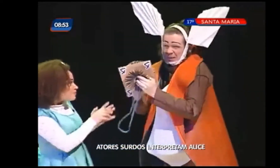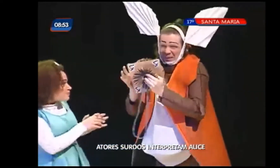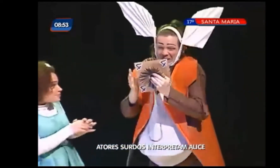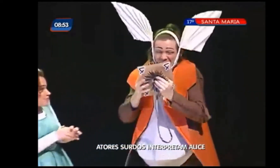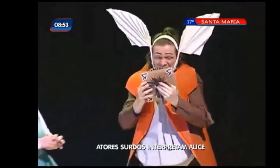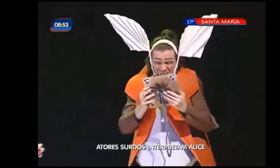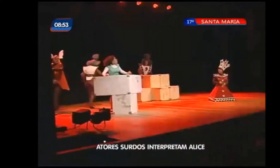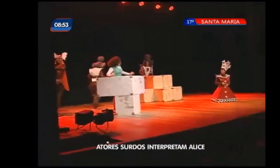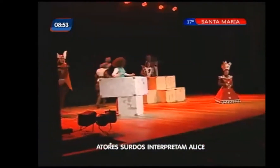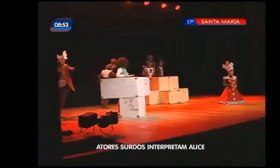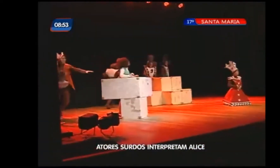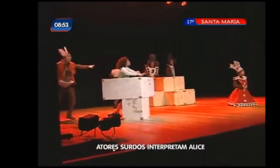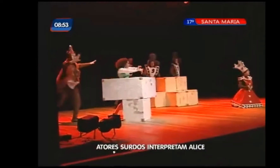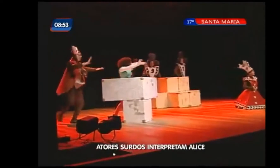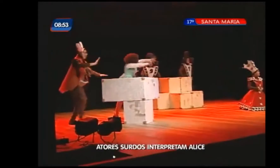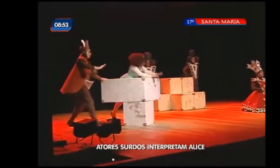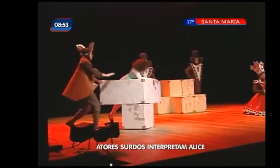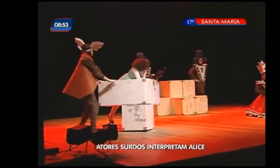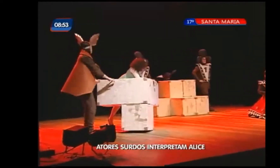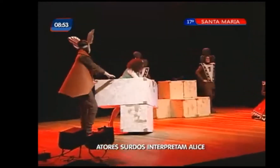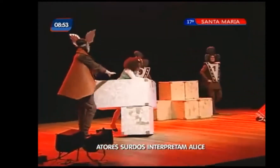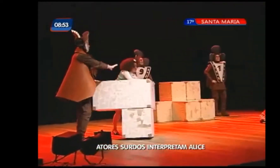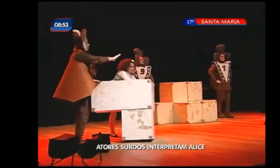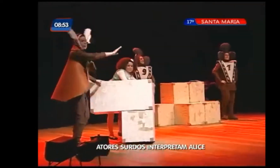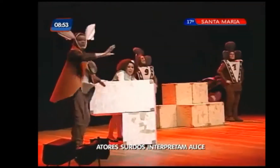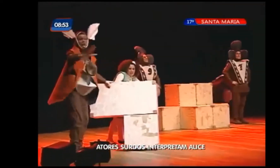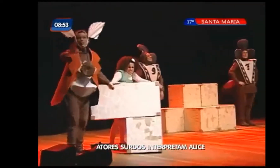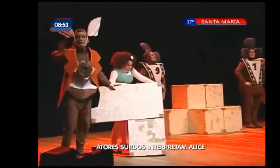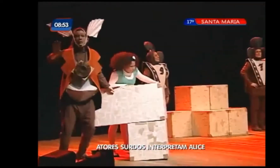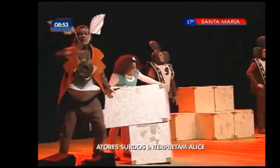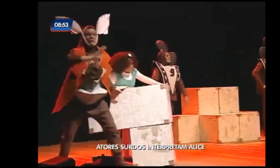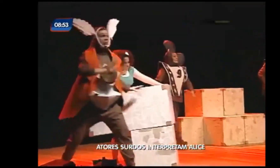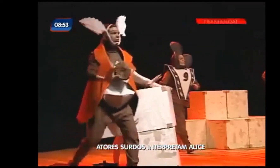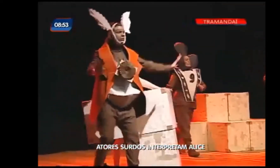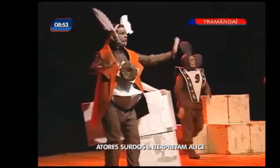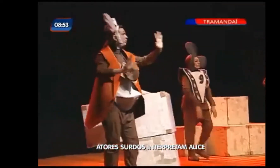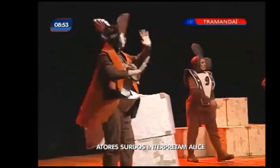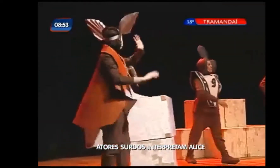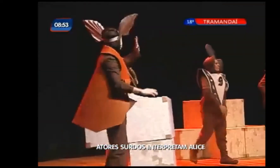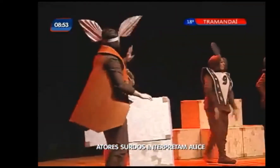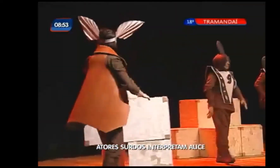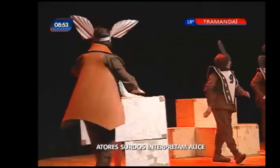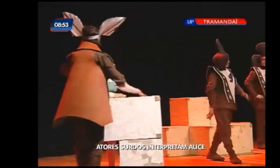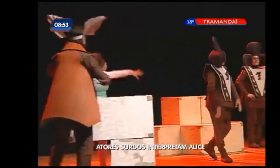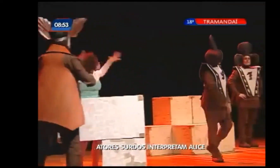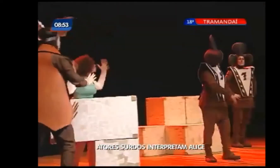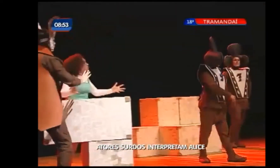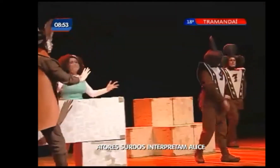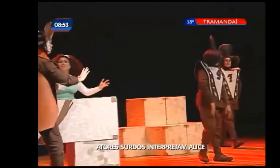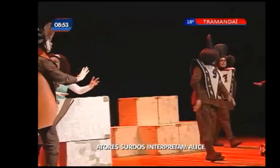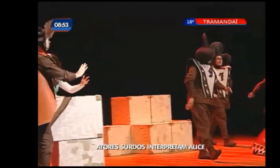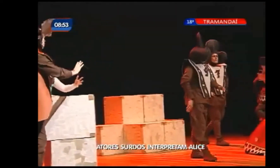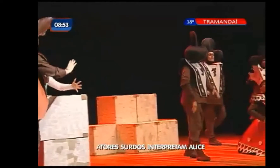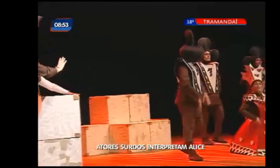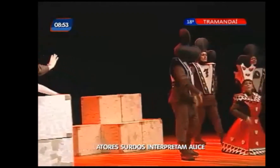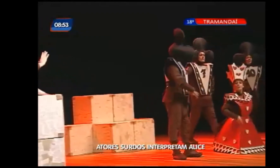nesse espetáculo. O espetáculo vai ser apresentado até domingo no Teatro do Centro Histórico Cultural Santa Casa, que fica na